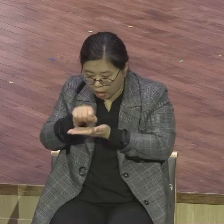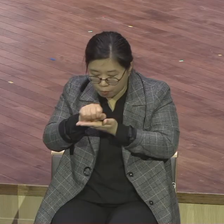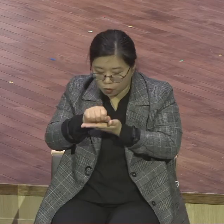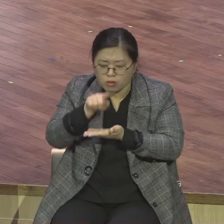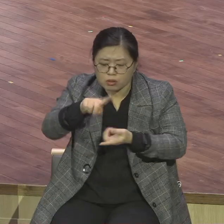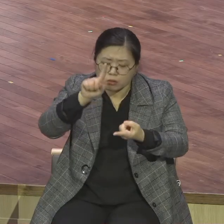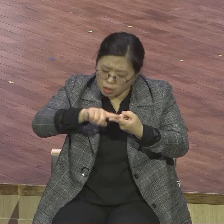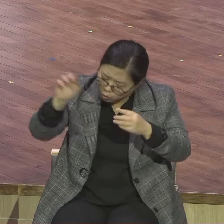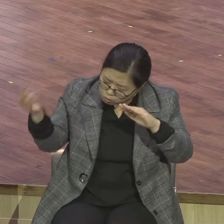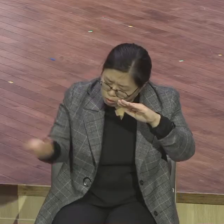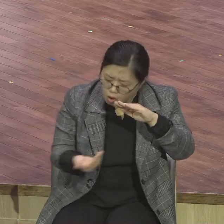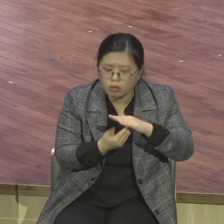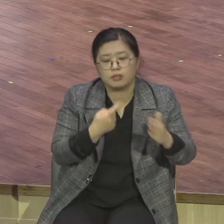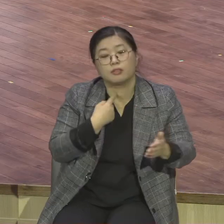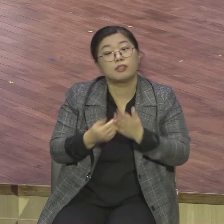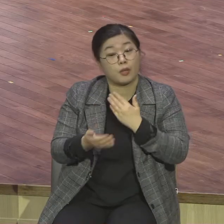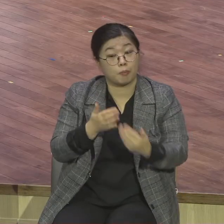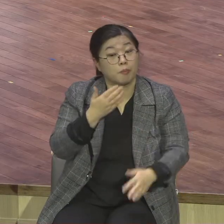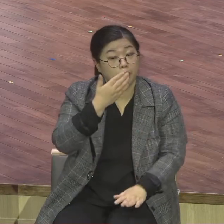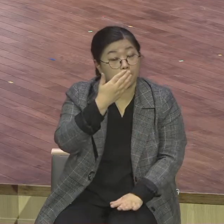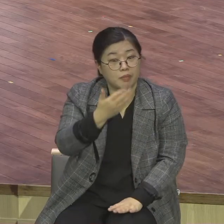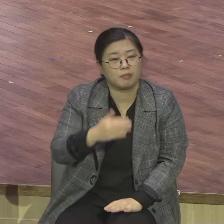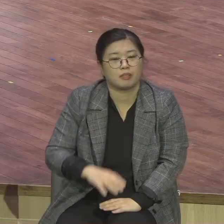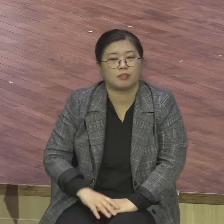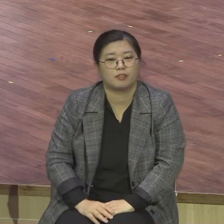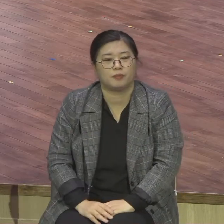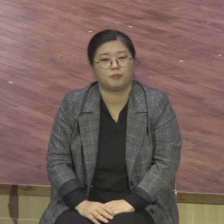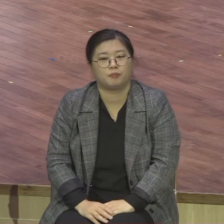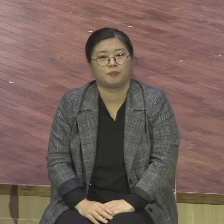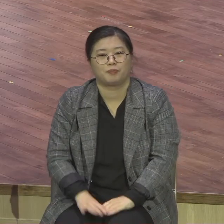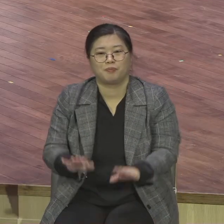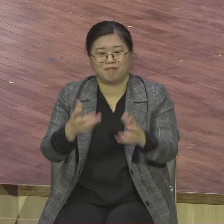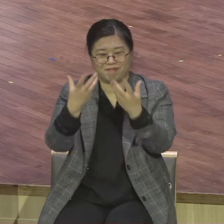어느 영국의 추운 겨울날이었어요.